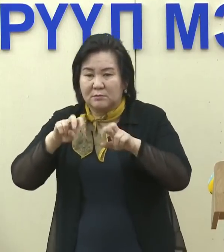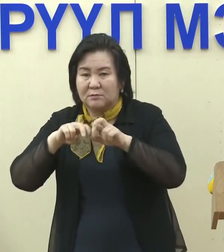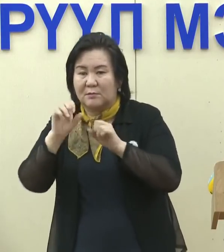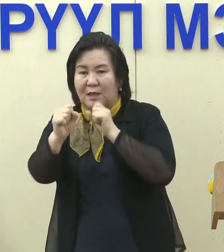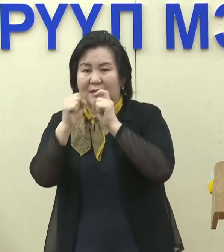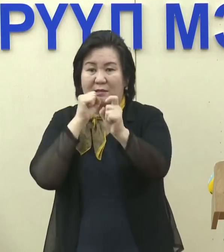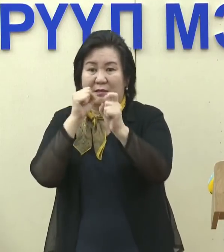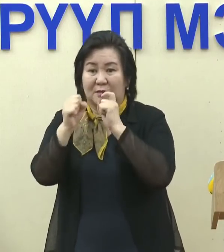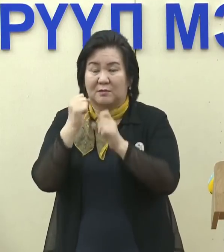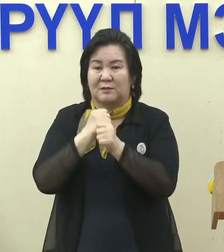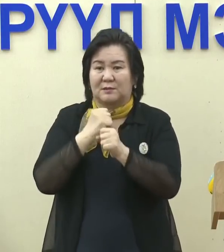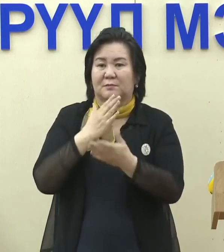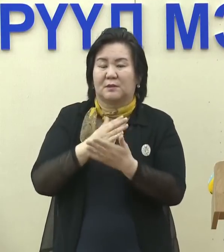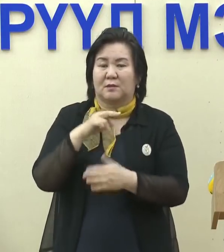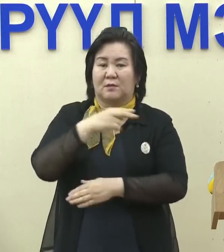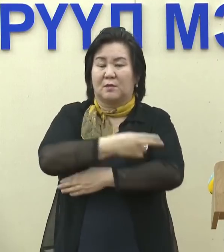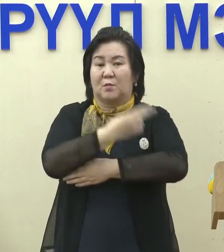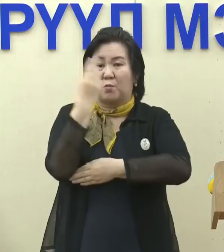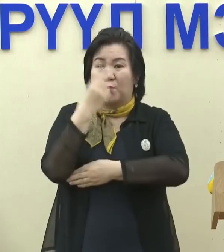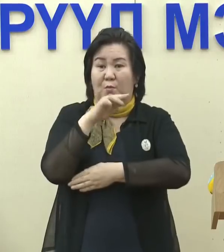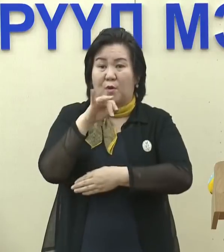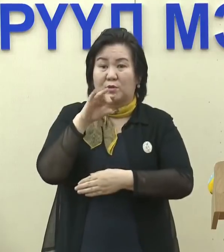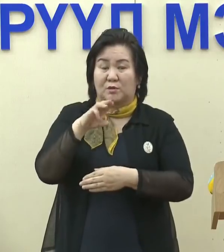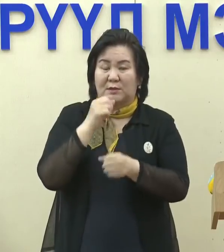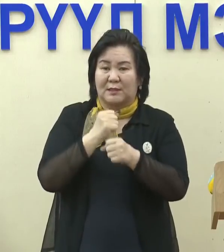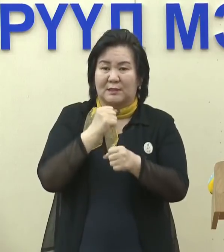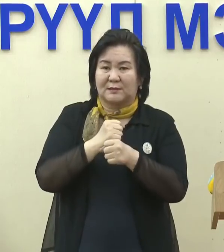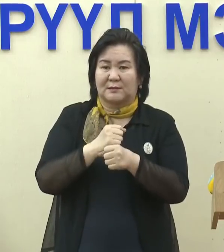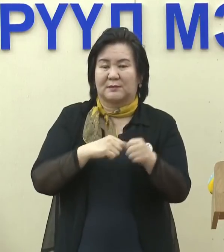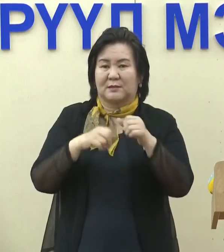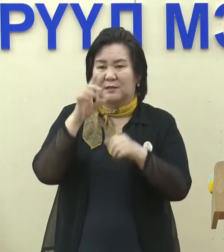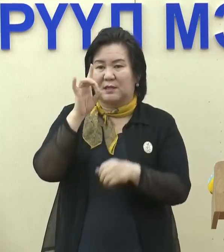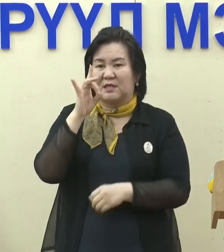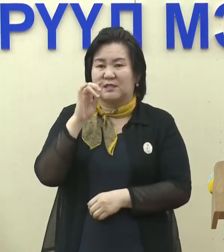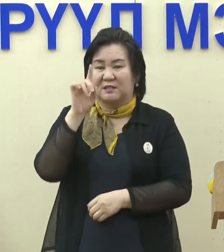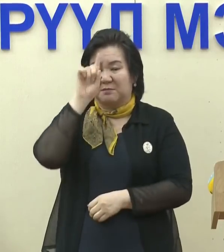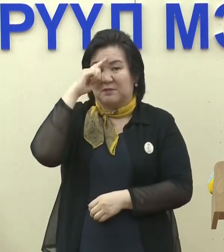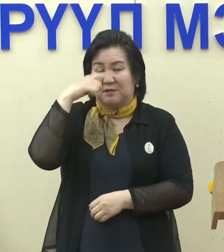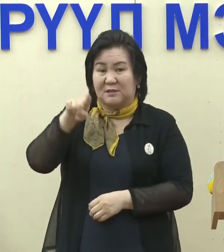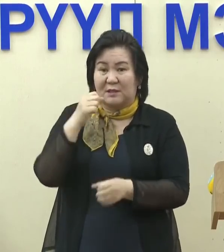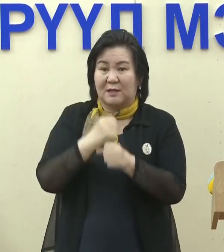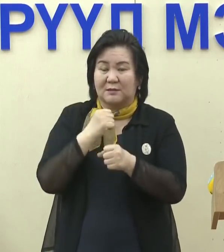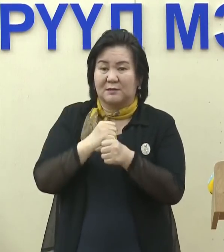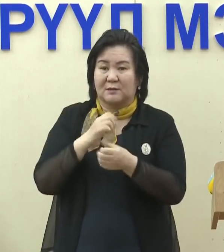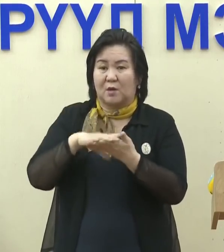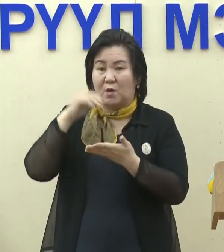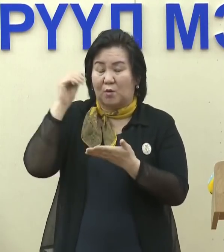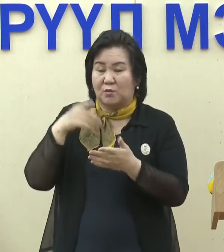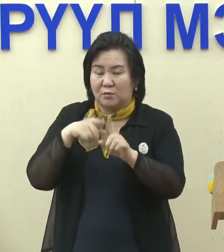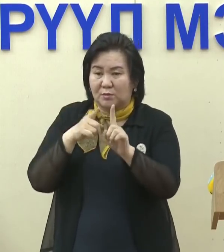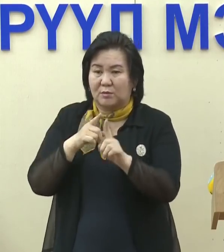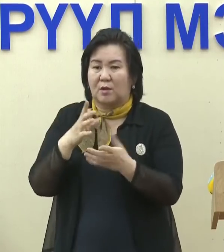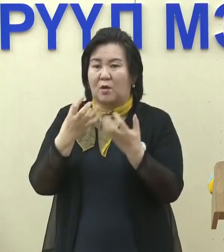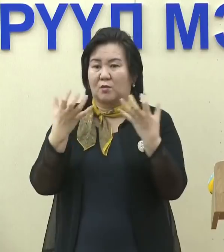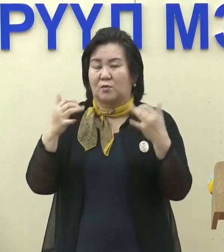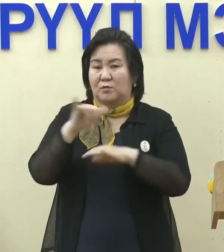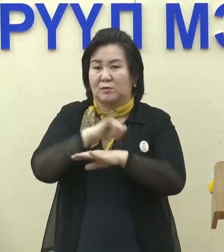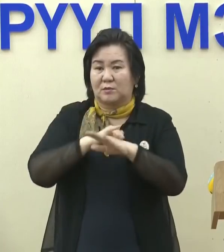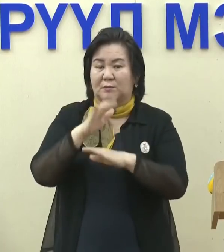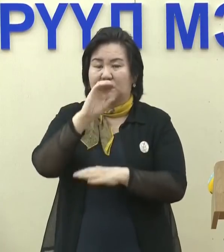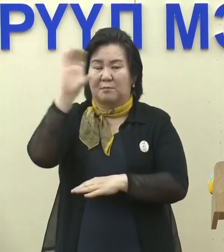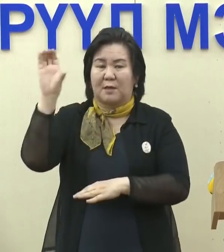байна. За постн дээр ажиллаж байгаа резидент эмчнэрийн хангалтыг нийслэлийн эрүүл мэндийн газар судалгааг явуулж байгаа олон улсын